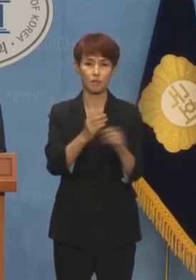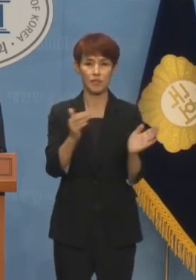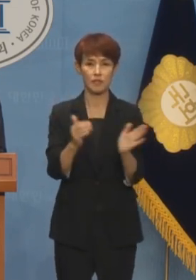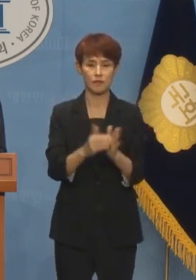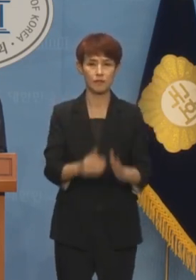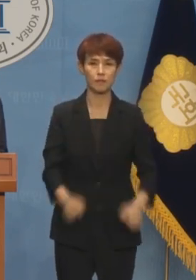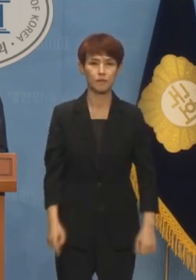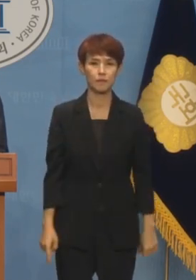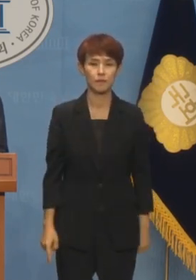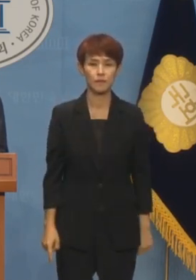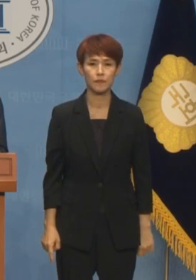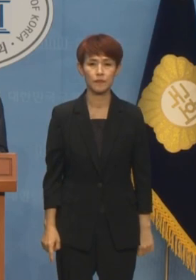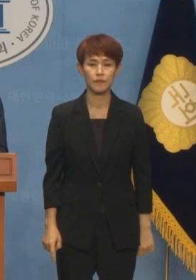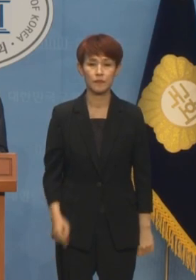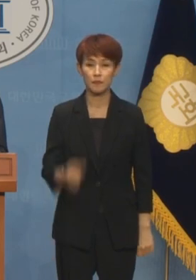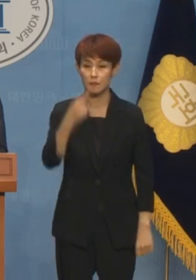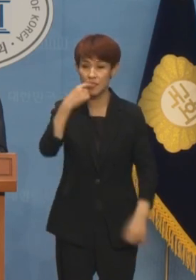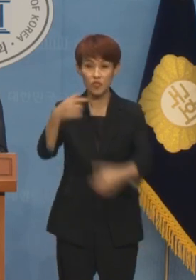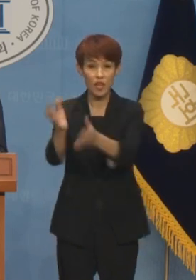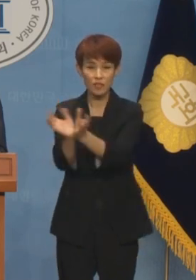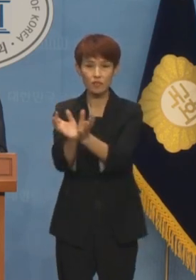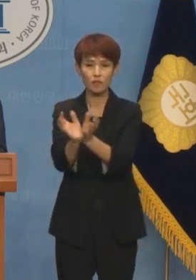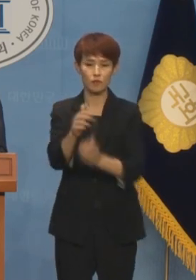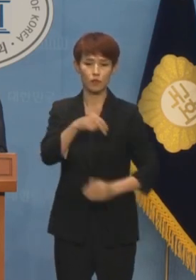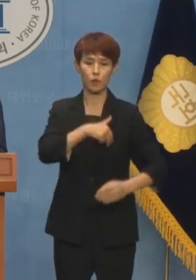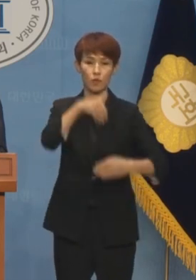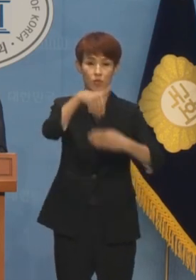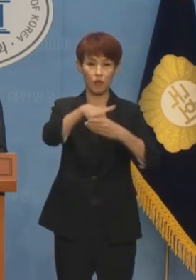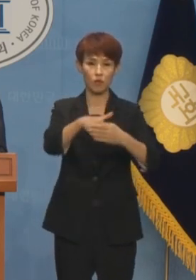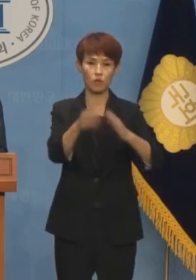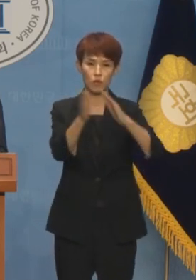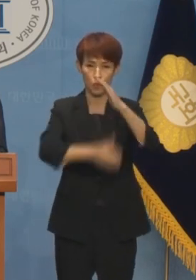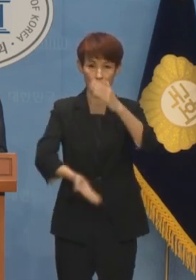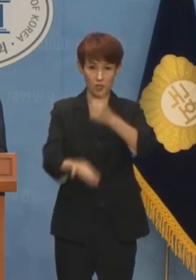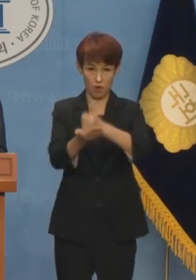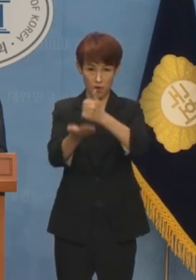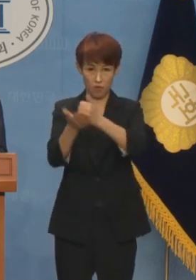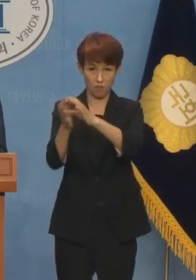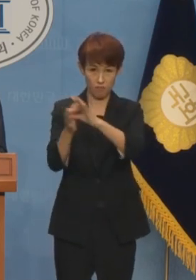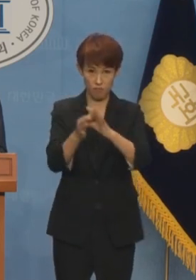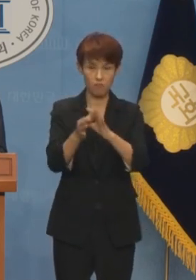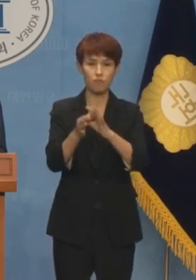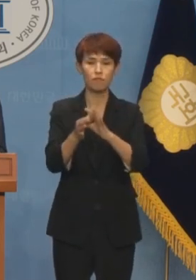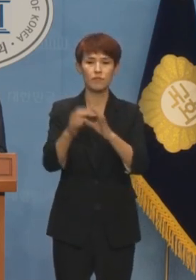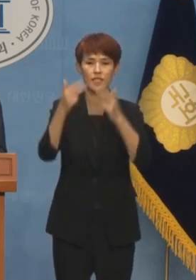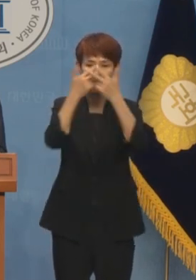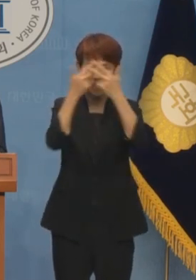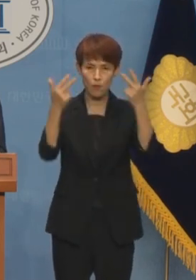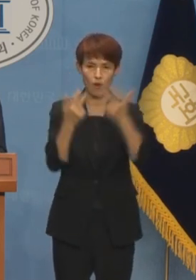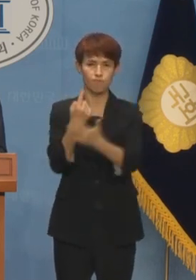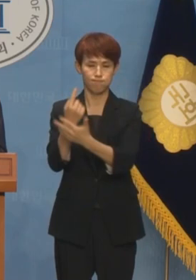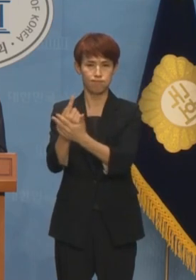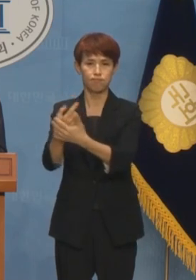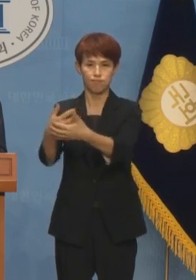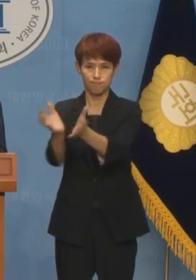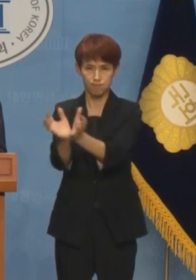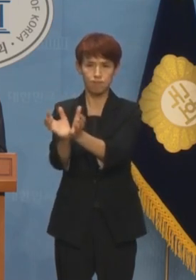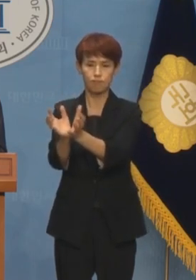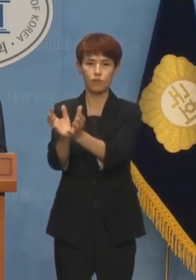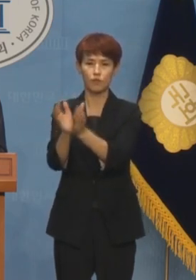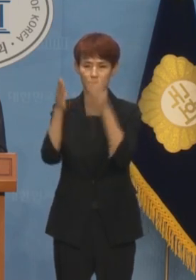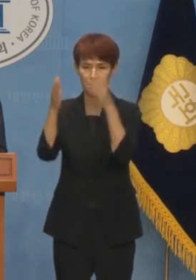읽겠습니다. 민주당은 총선 공천을 통해서 이재명 유일 체제를 확립했습니다.